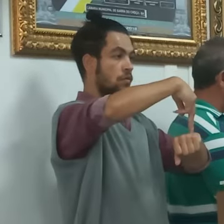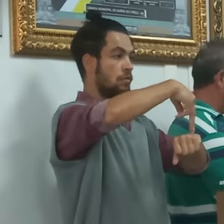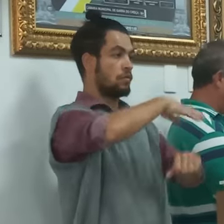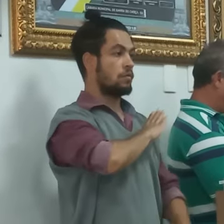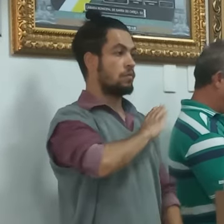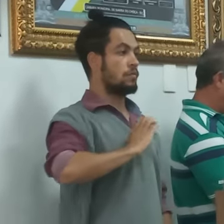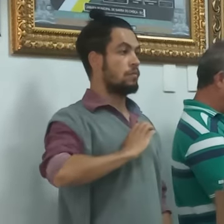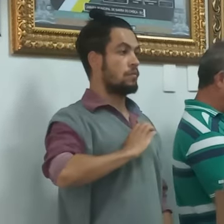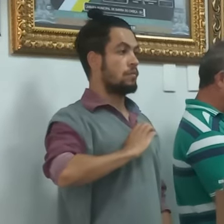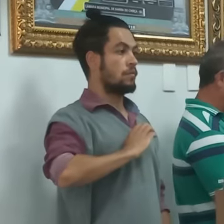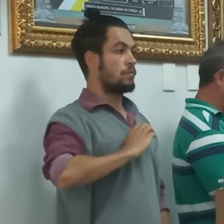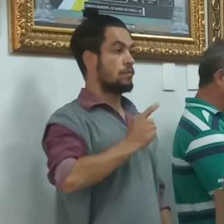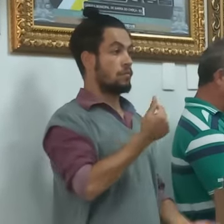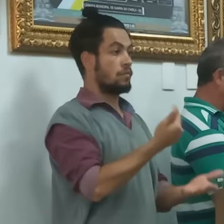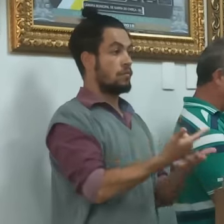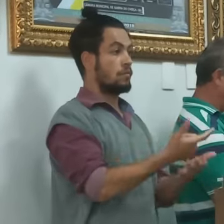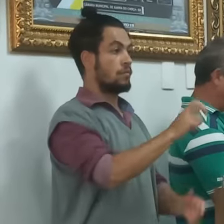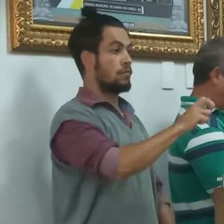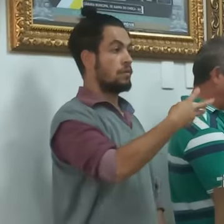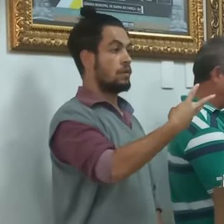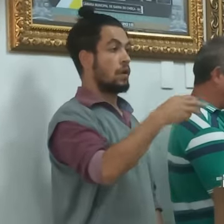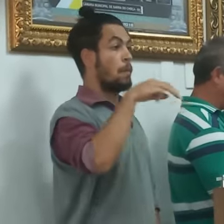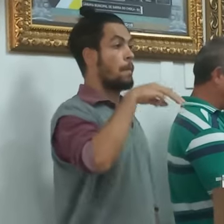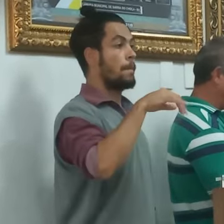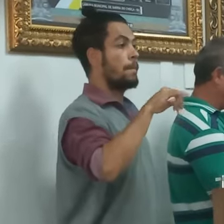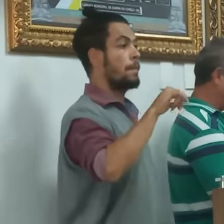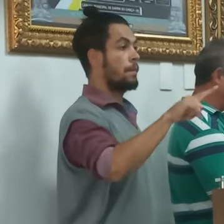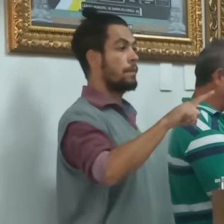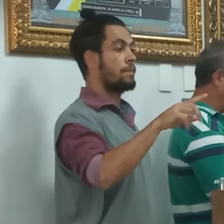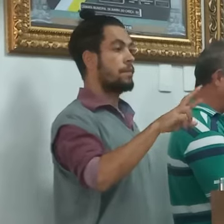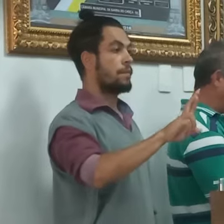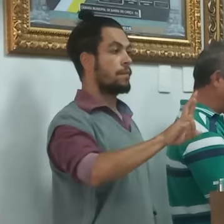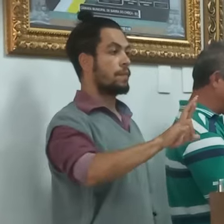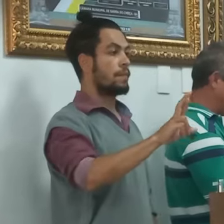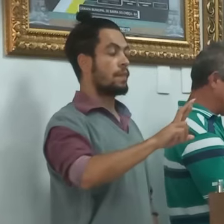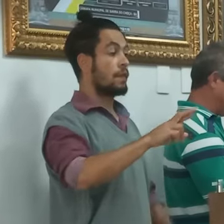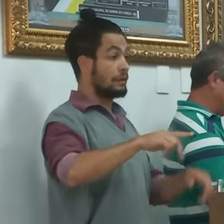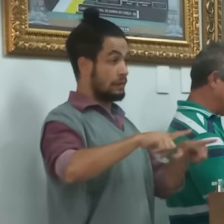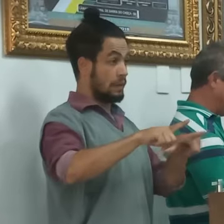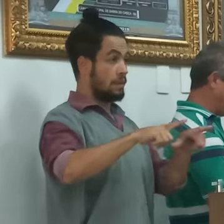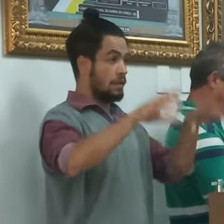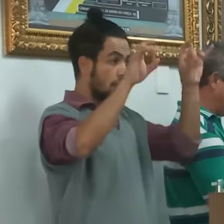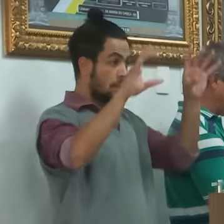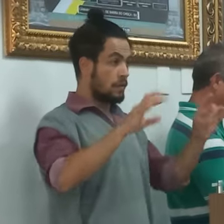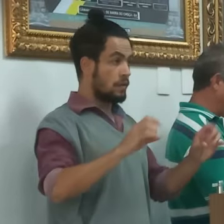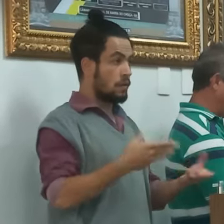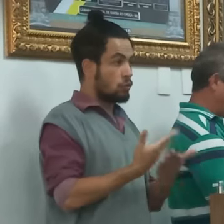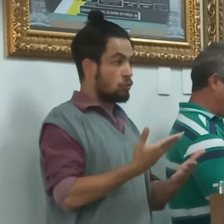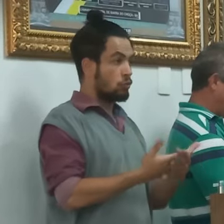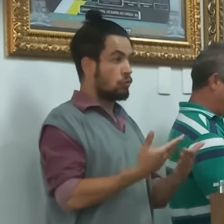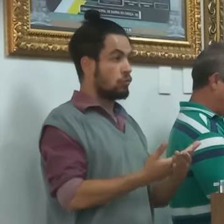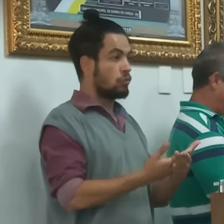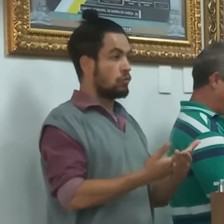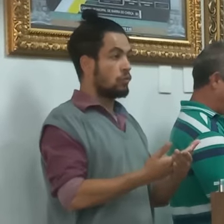reais para o serviço especializado de estudo, capacitação e desenvolvimento